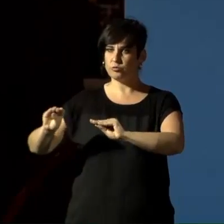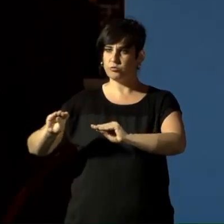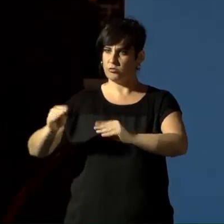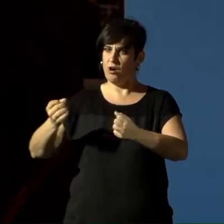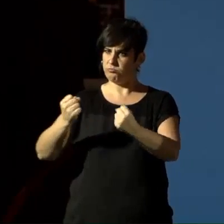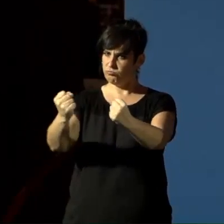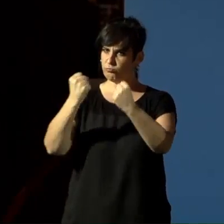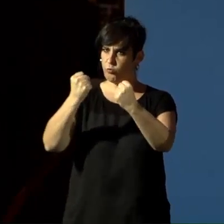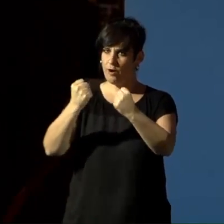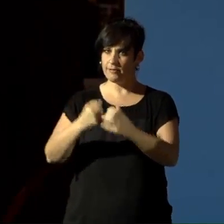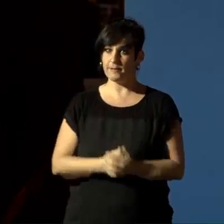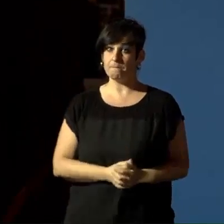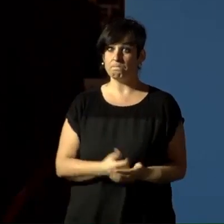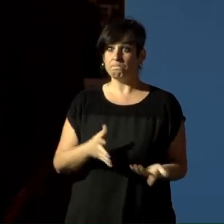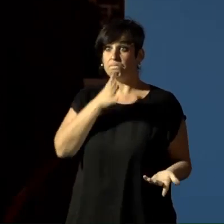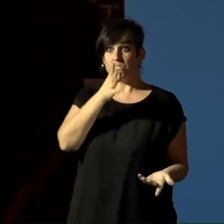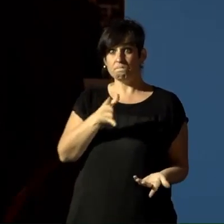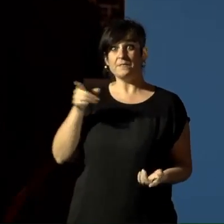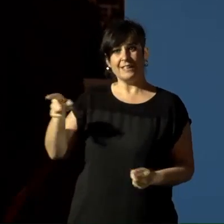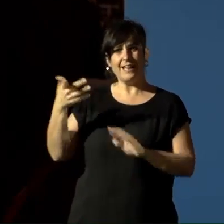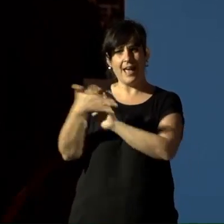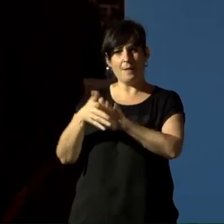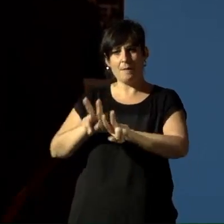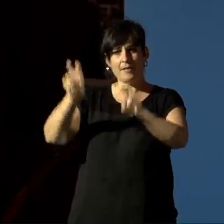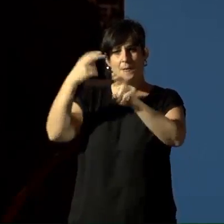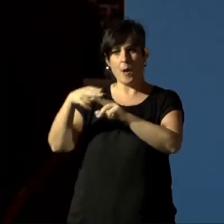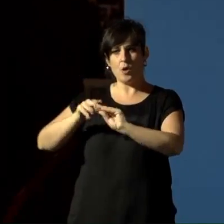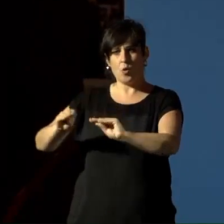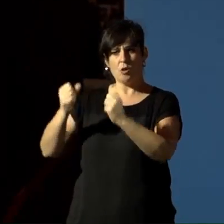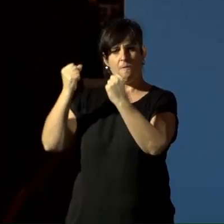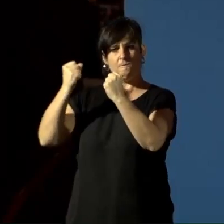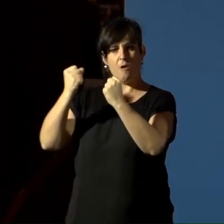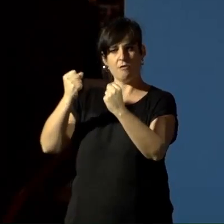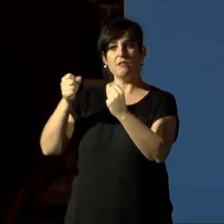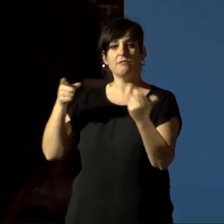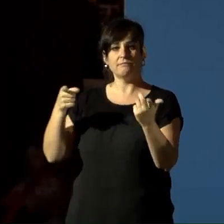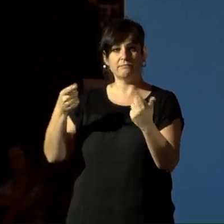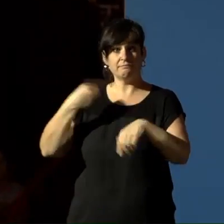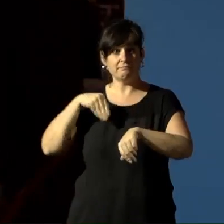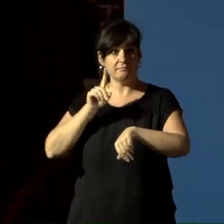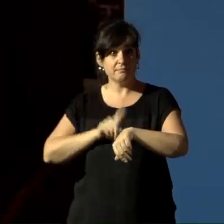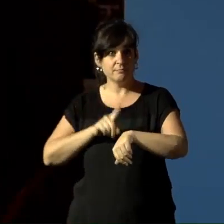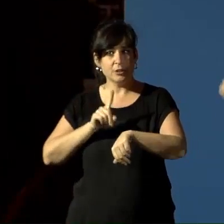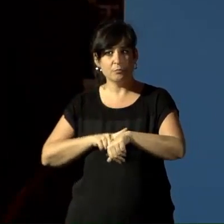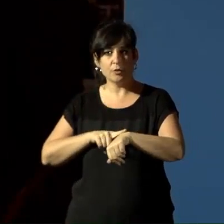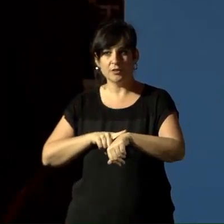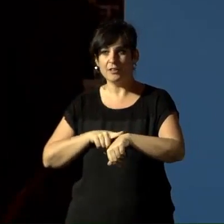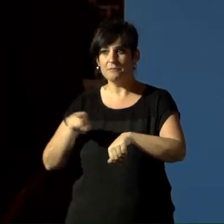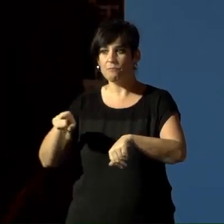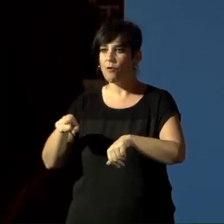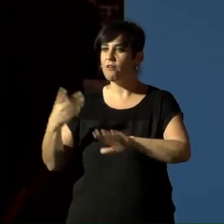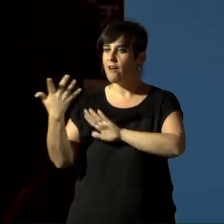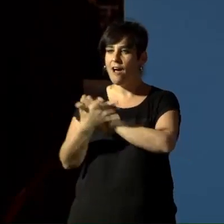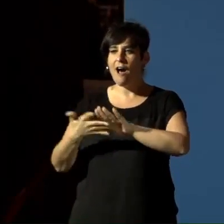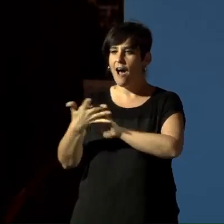Cando falaba das súas políticas como implacables, facíado nada máis e nada menos de ser implacable